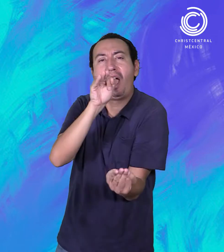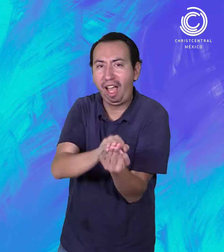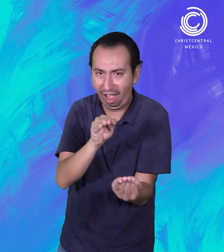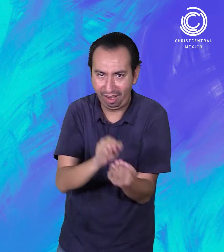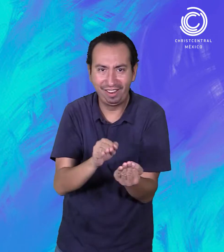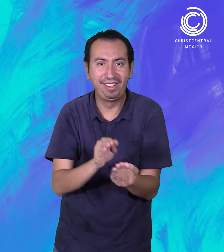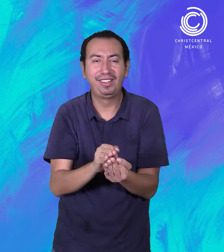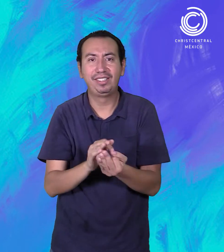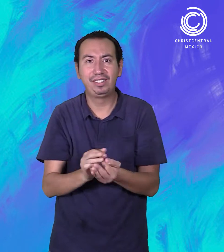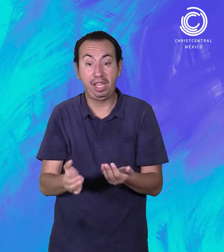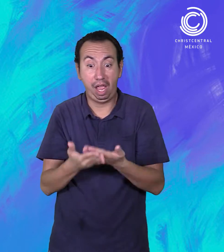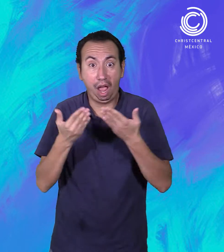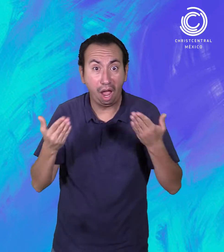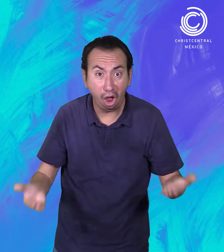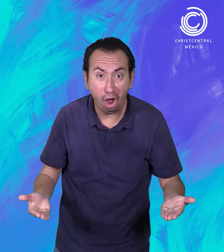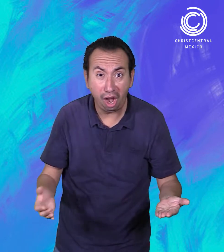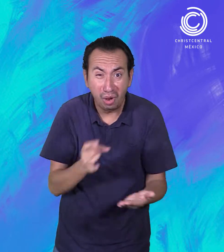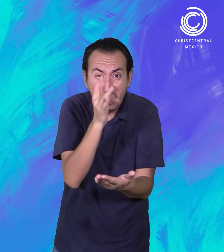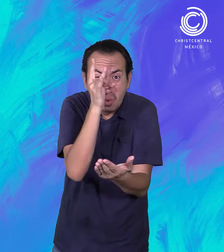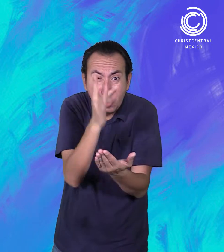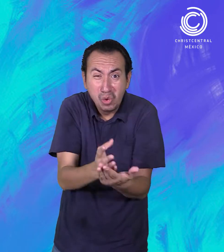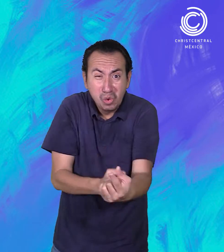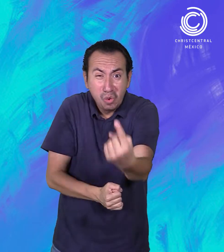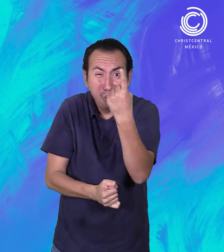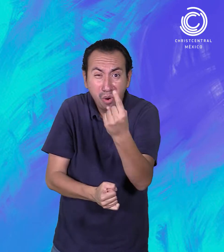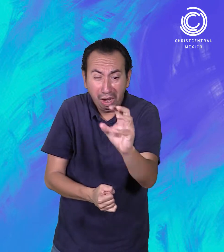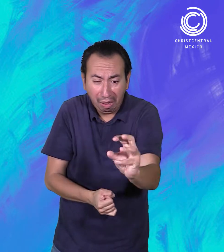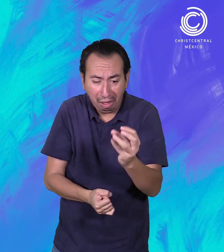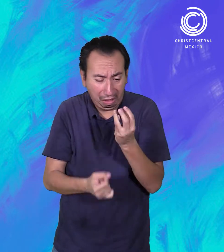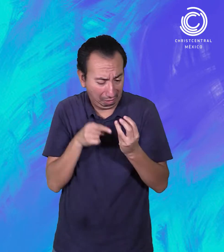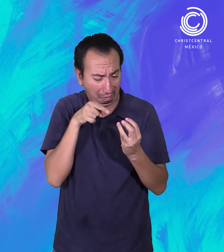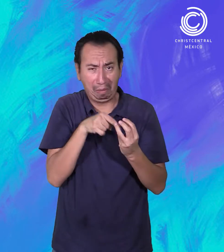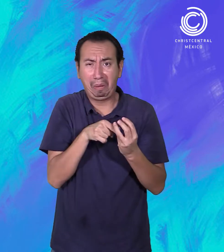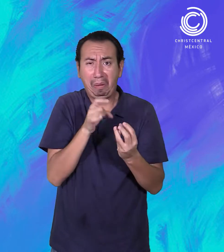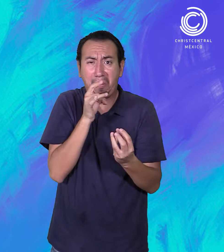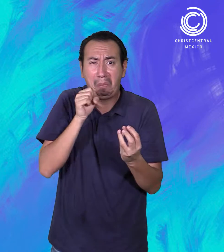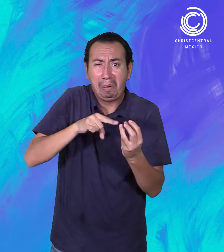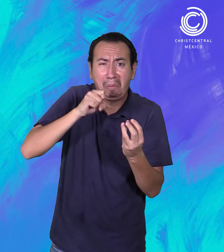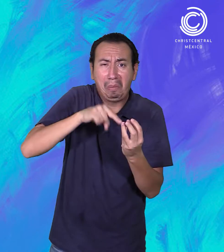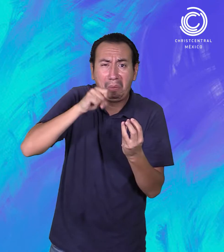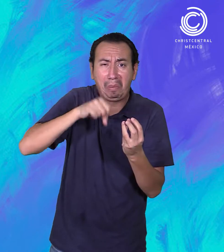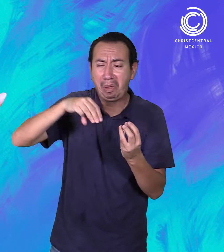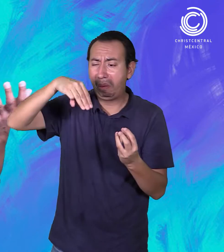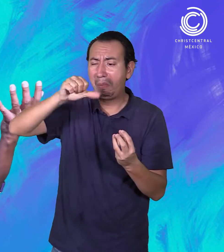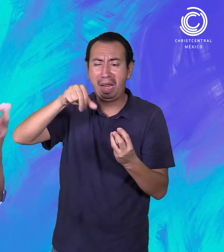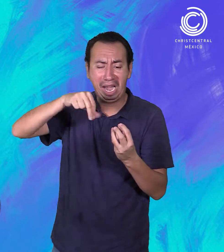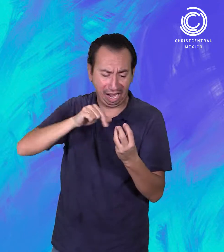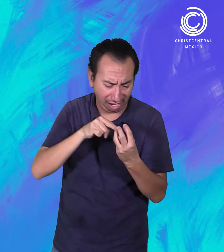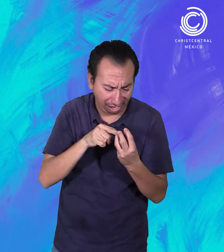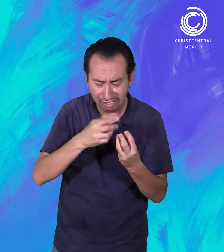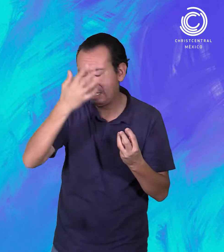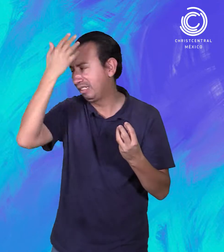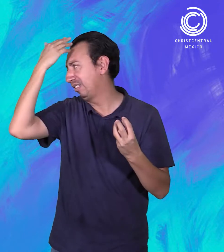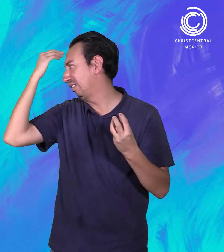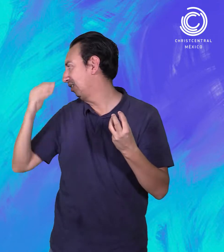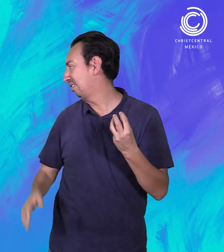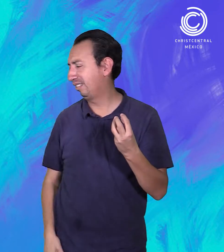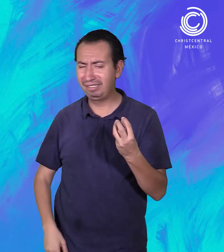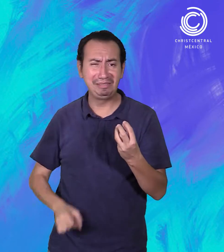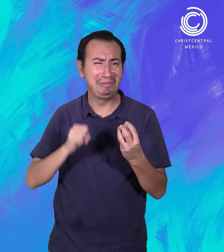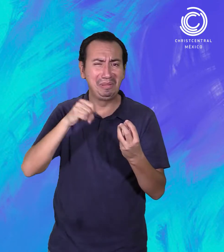tamales. Y ahora nuestra alma se seca, pues nada sino este maná ven nuestros